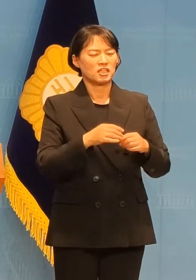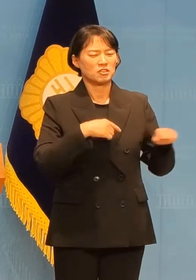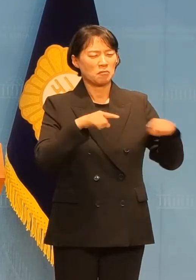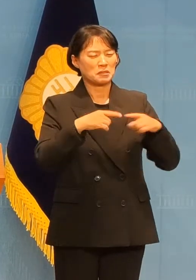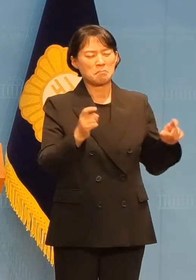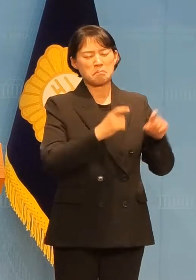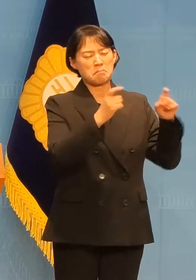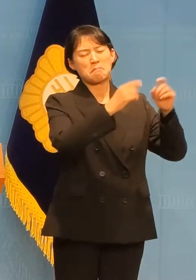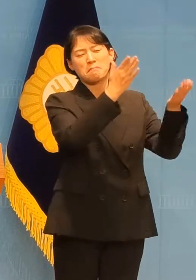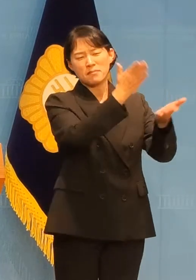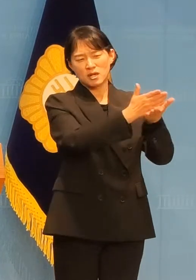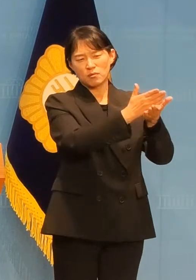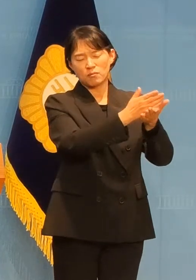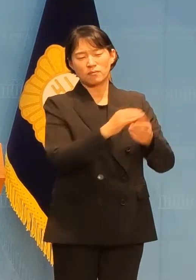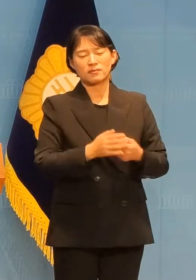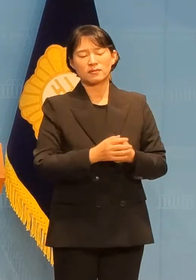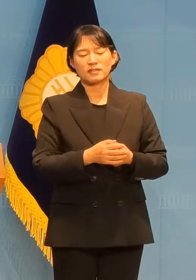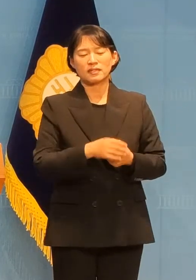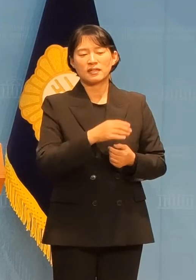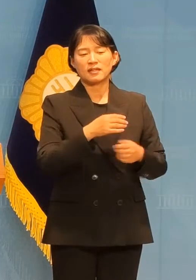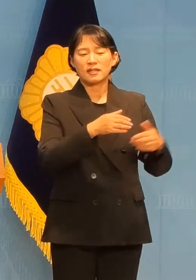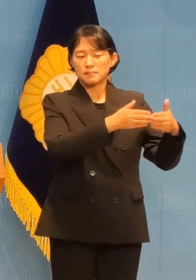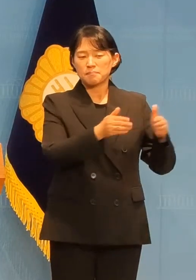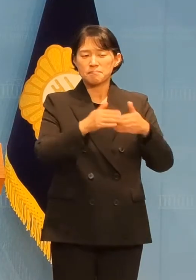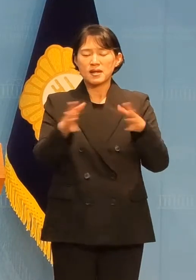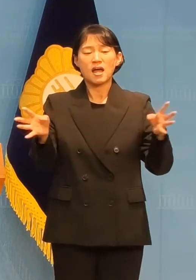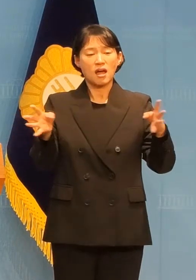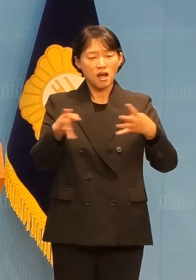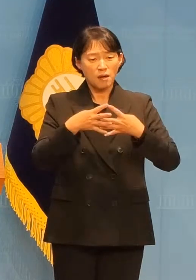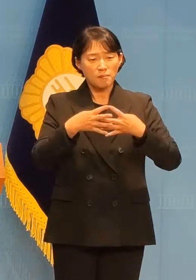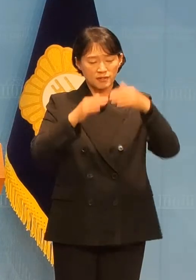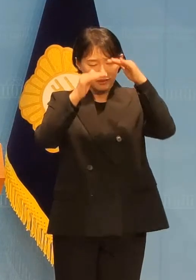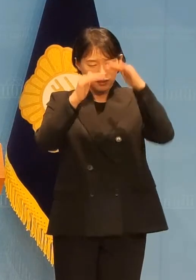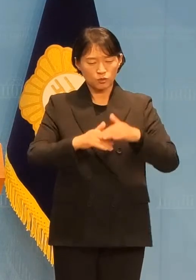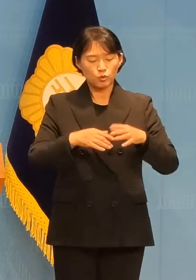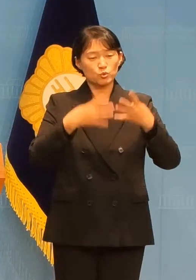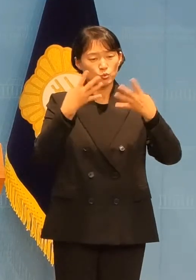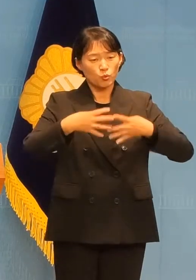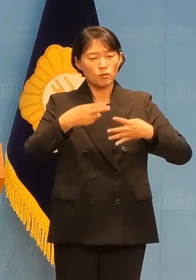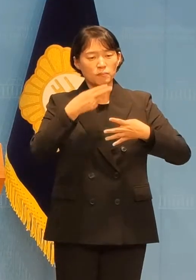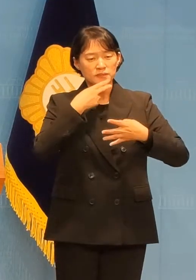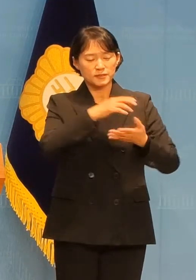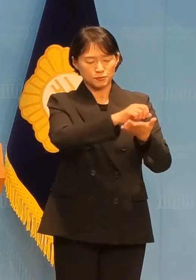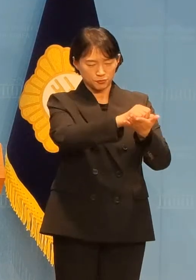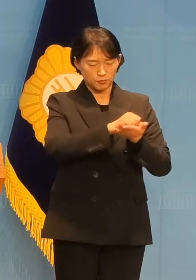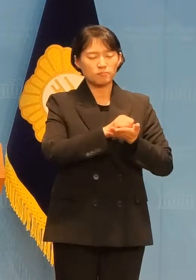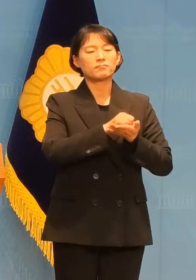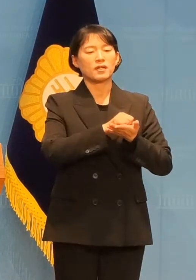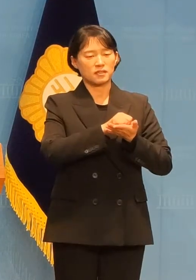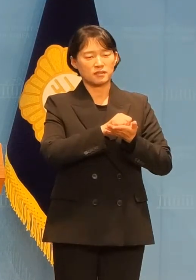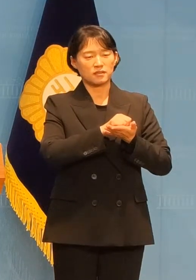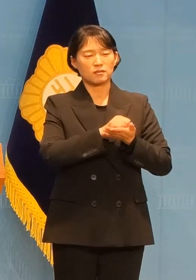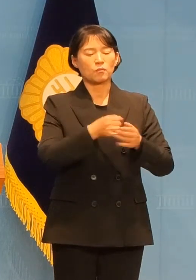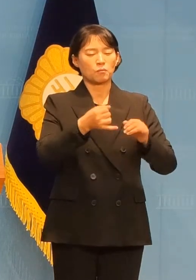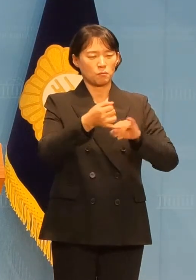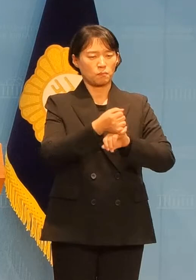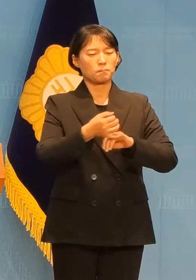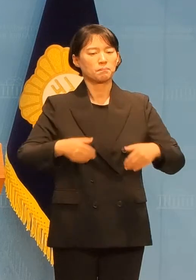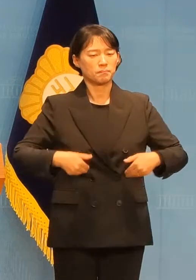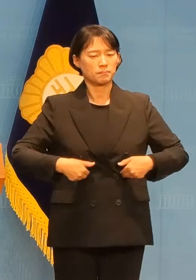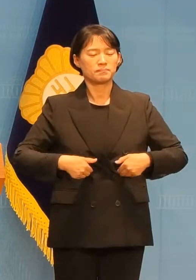멈추고 양당이 합의한 이 단일안을 조건 없이 즉각 수용하는 것이 마땅한